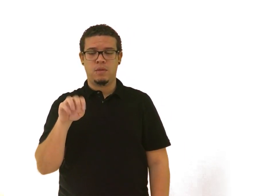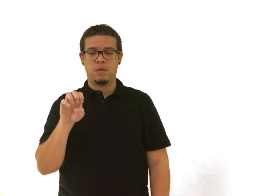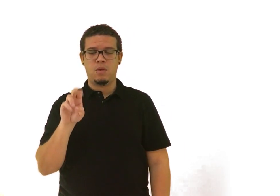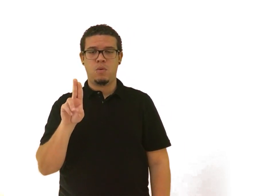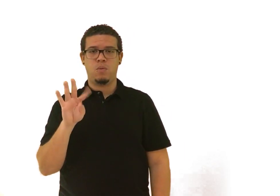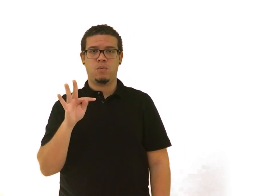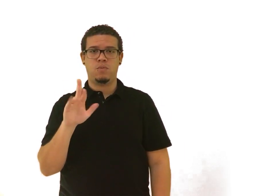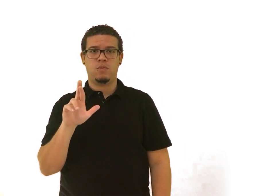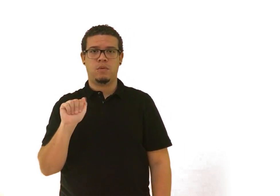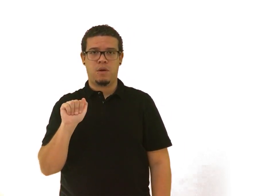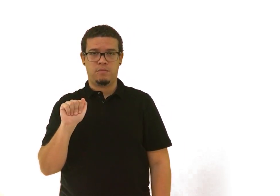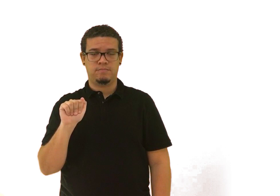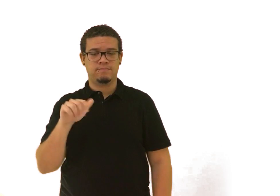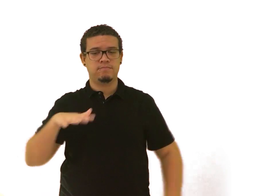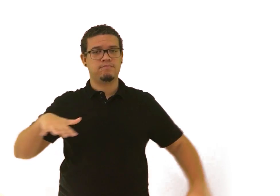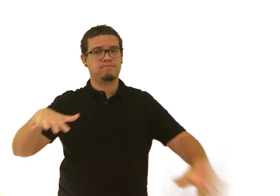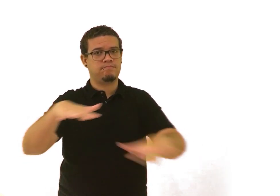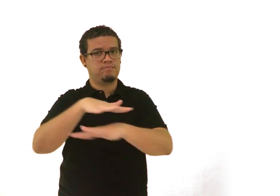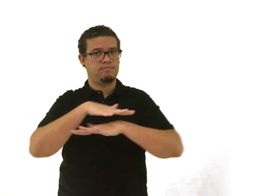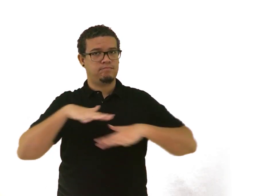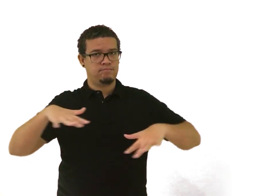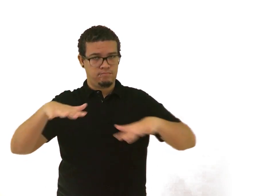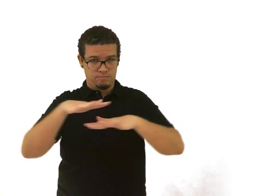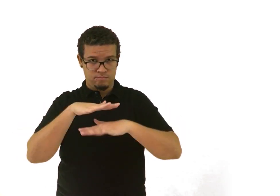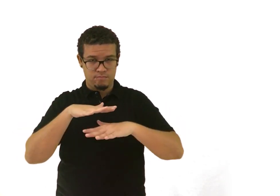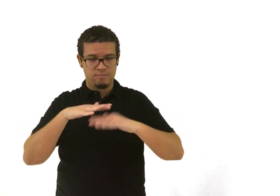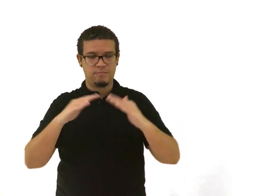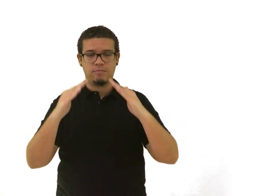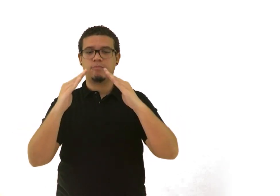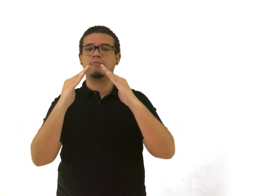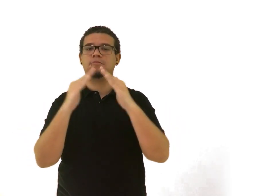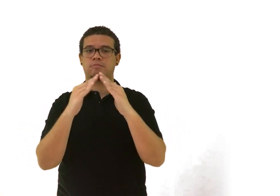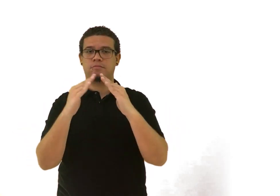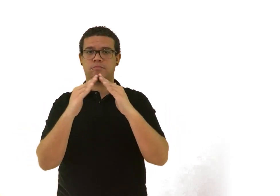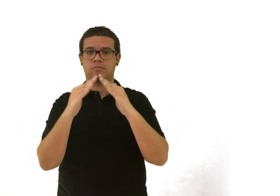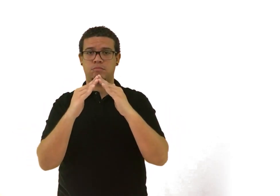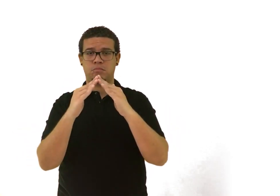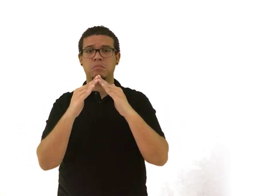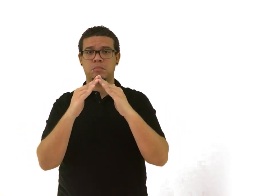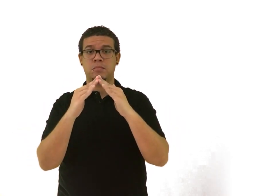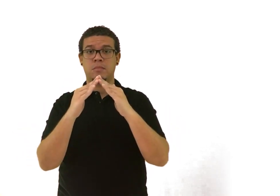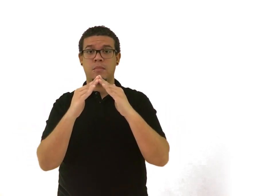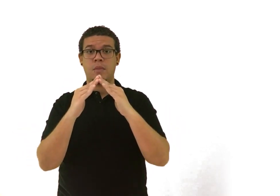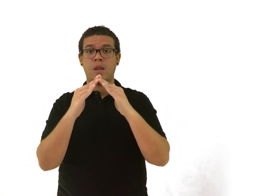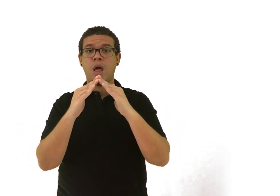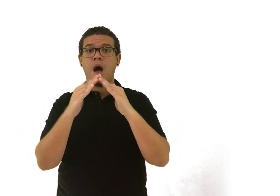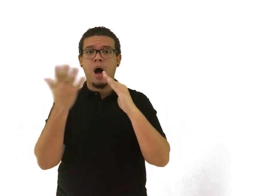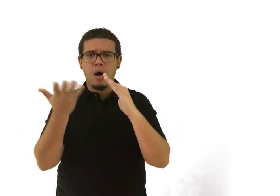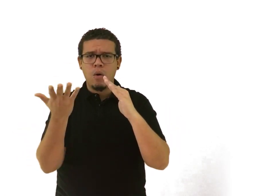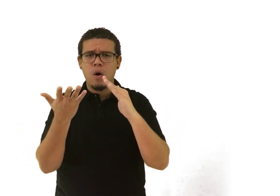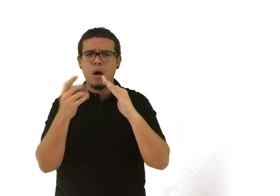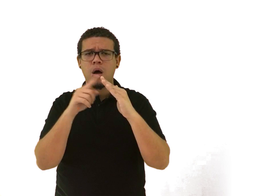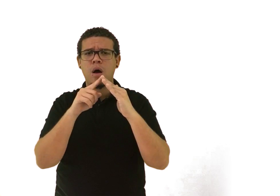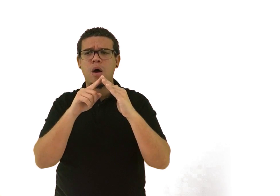espaço neutro. Então, realizado neste espaço neutro.